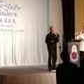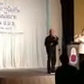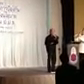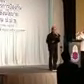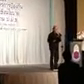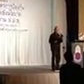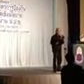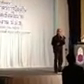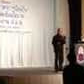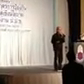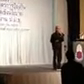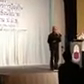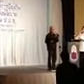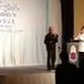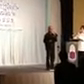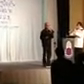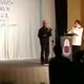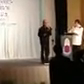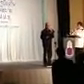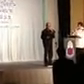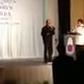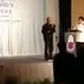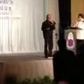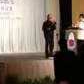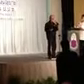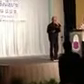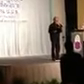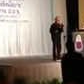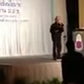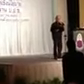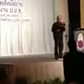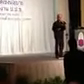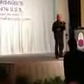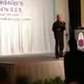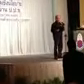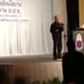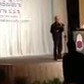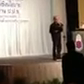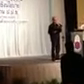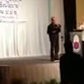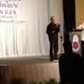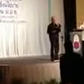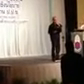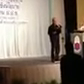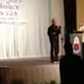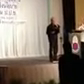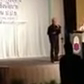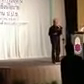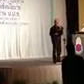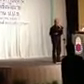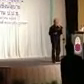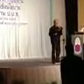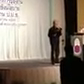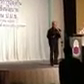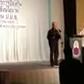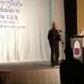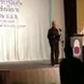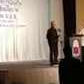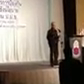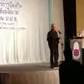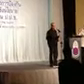าศศีลธรรมไม่กลับมาโลกาวินาศท่านพุทธทาสกล่าวสัจธรรมสมัย